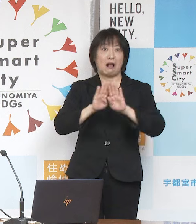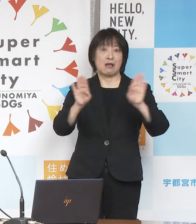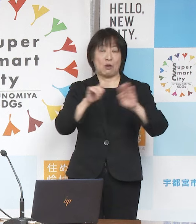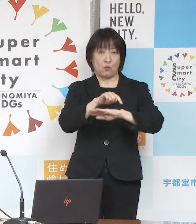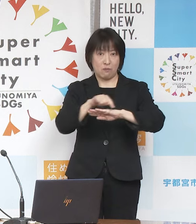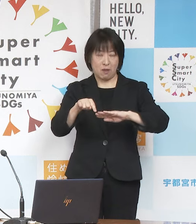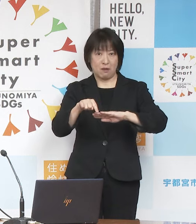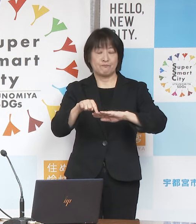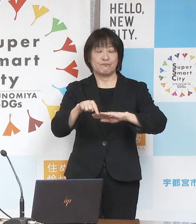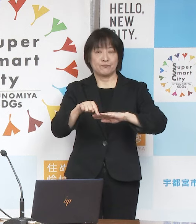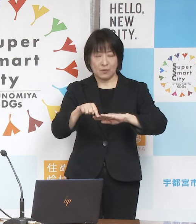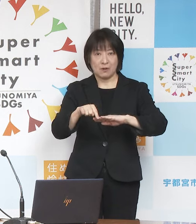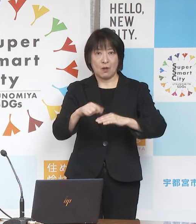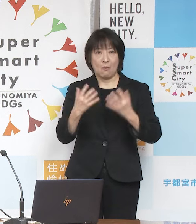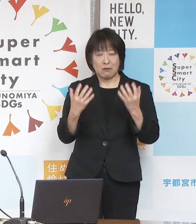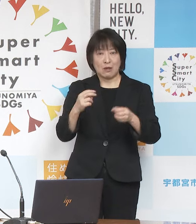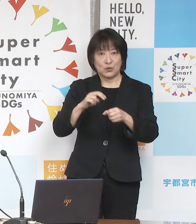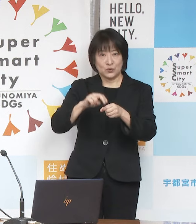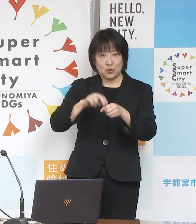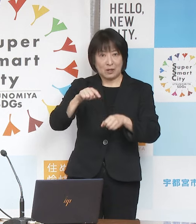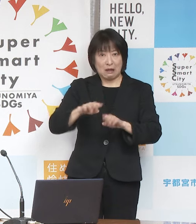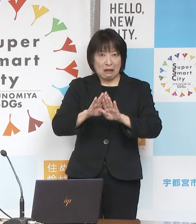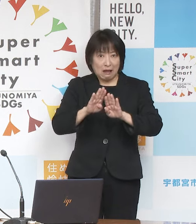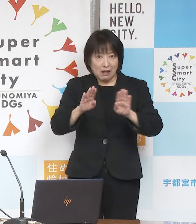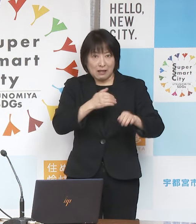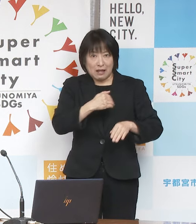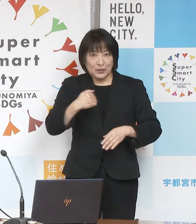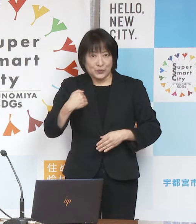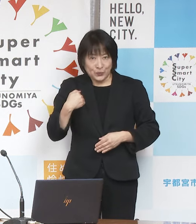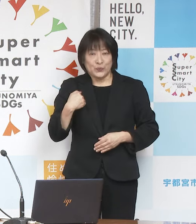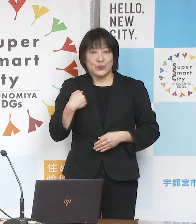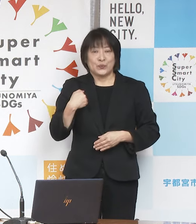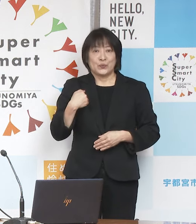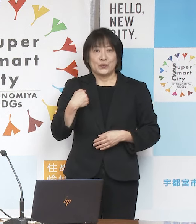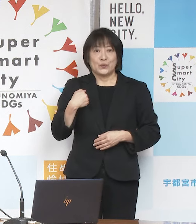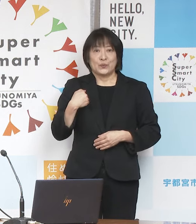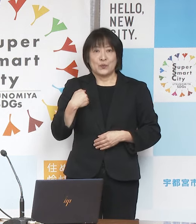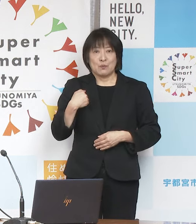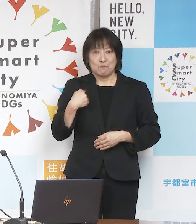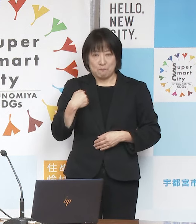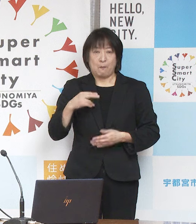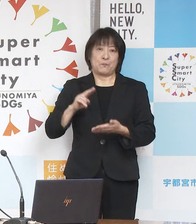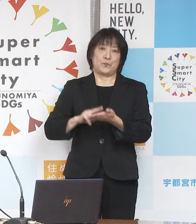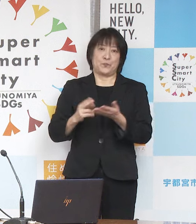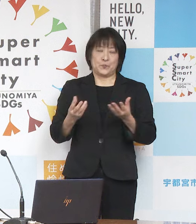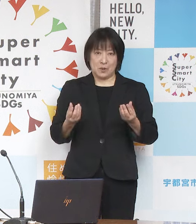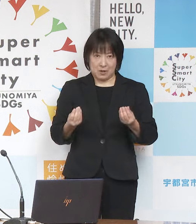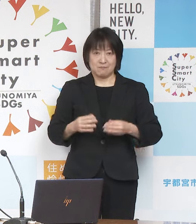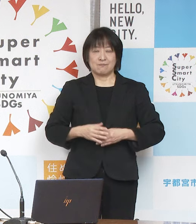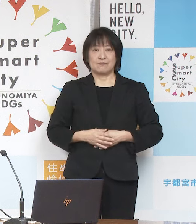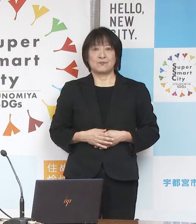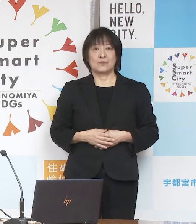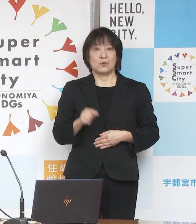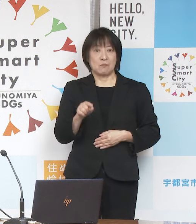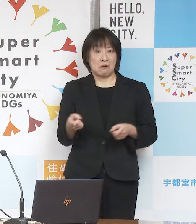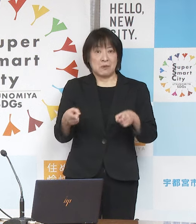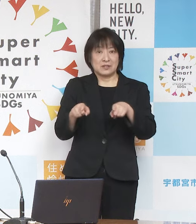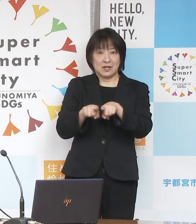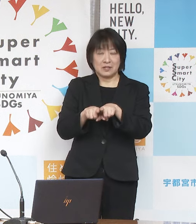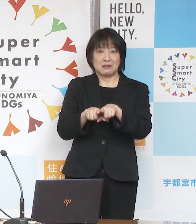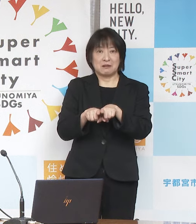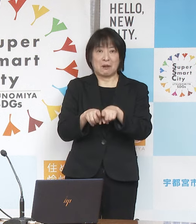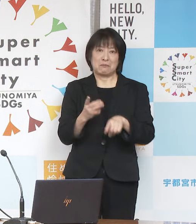わざわざ宇都宮で開催をさせていただけるとまそういうえことになりましたのでこれも合わせてま期待を